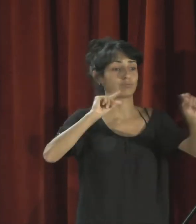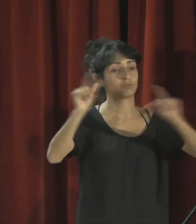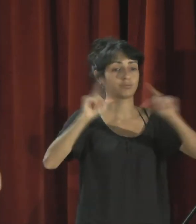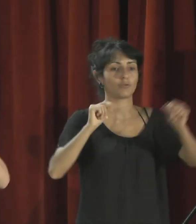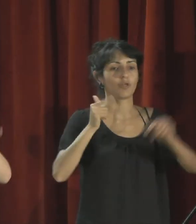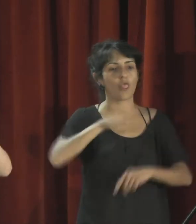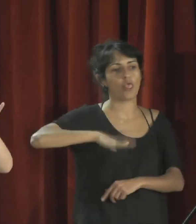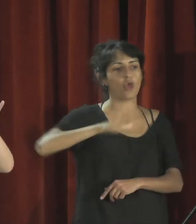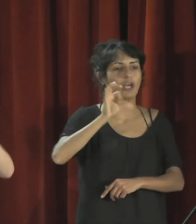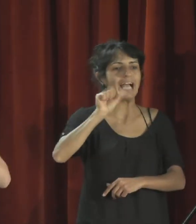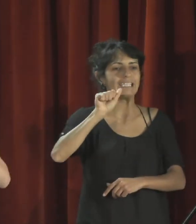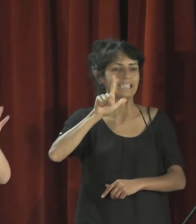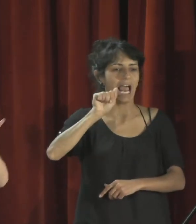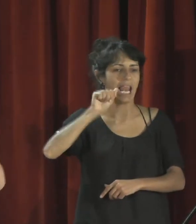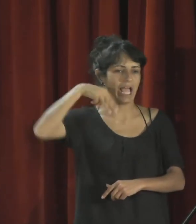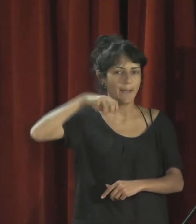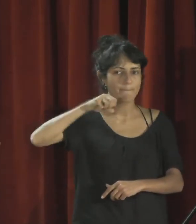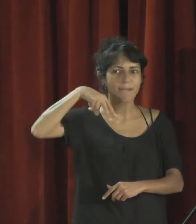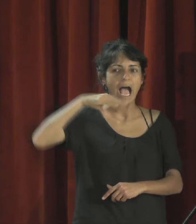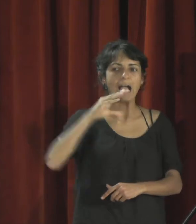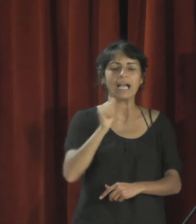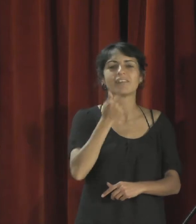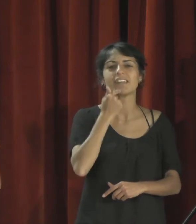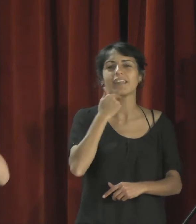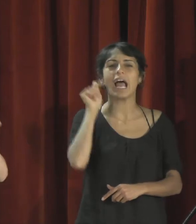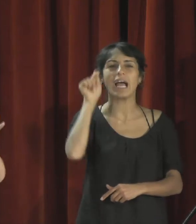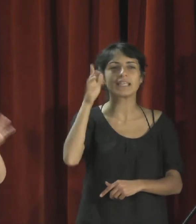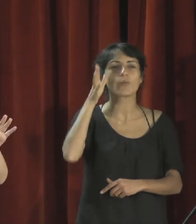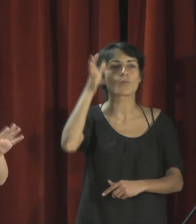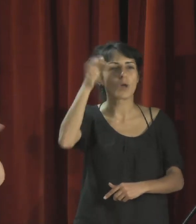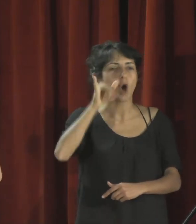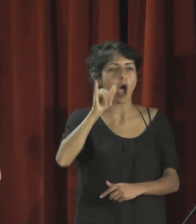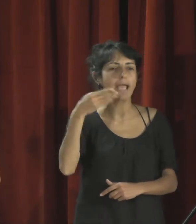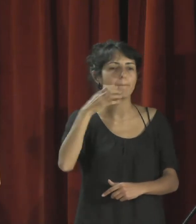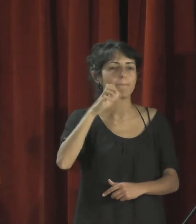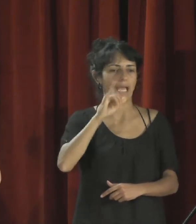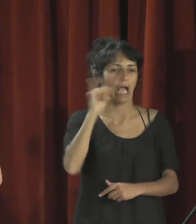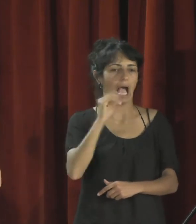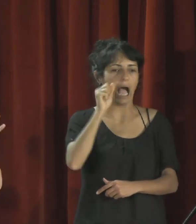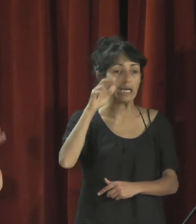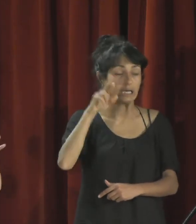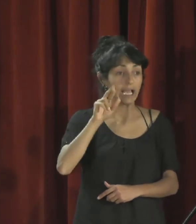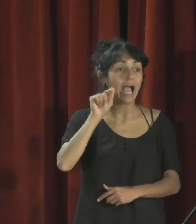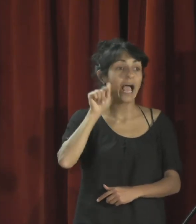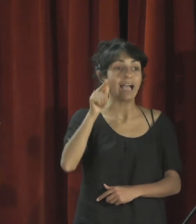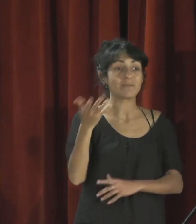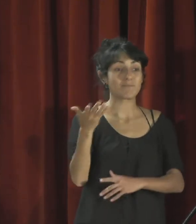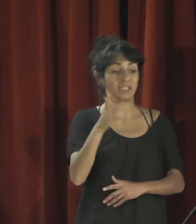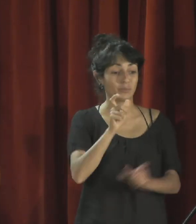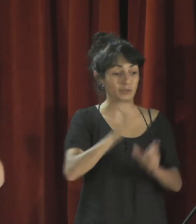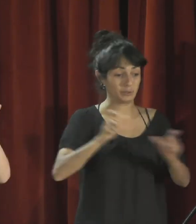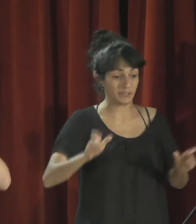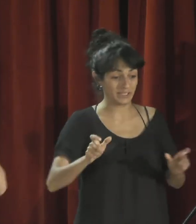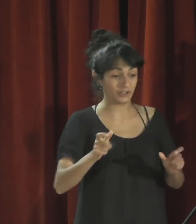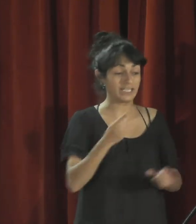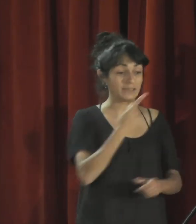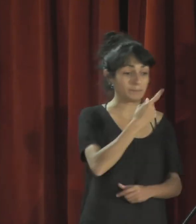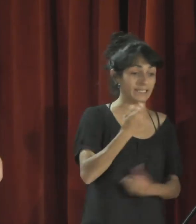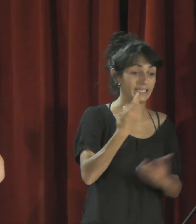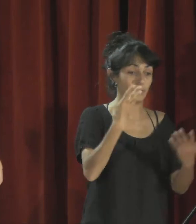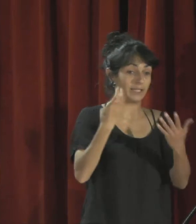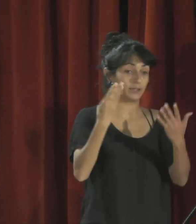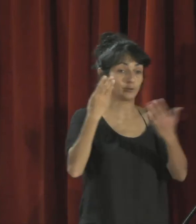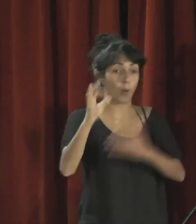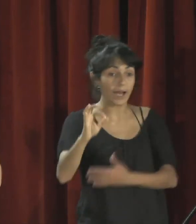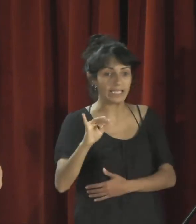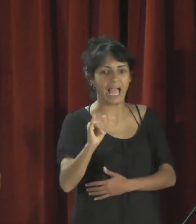lle decían, mira, en Béjar, Salamanca, hai a mesma poboación agora que en 1940. Eu pensei, ostras, pois que